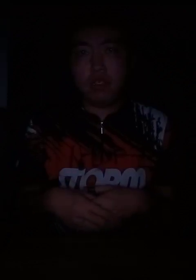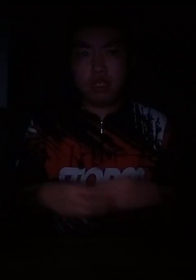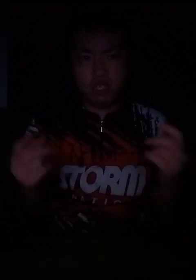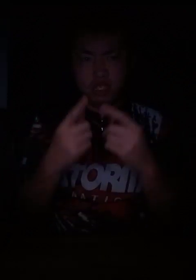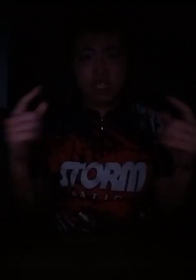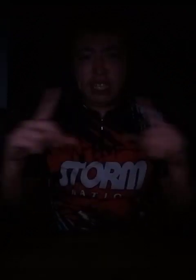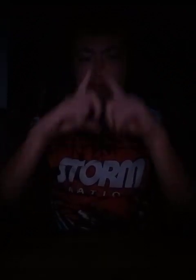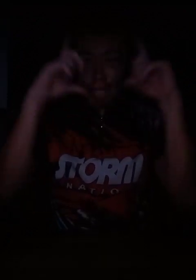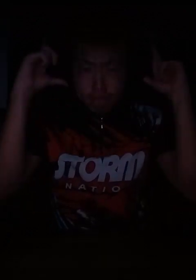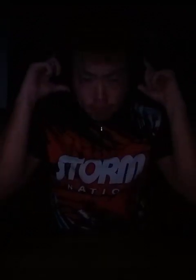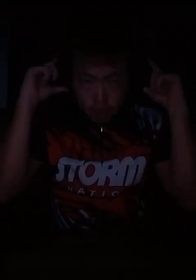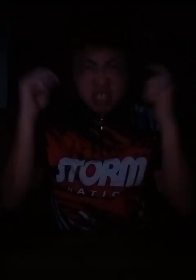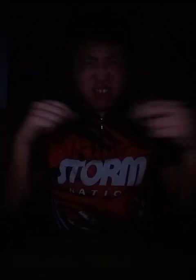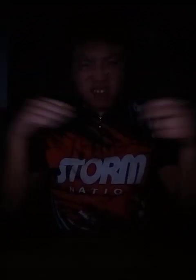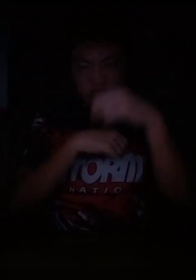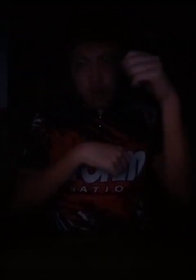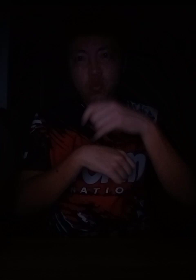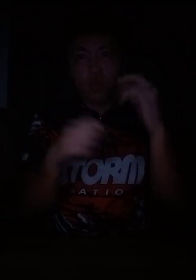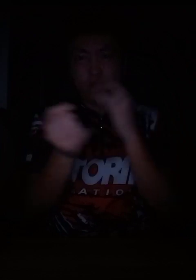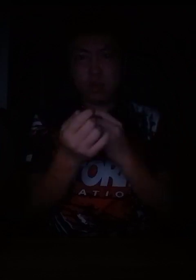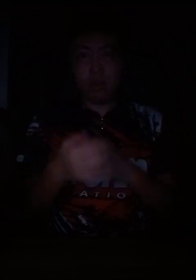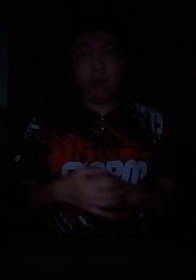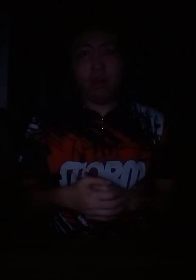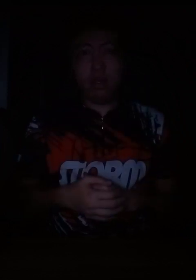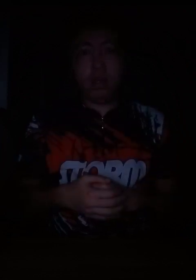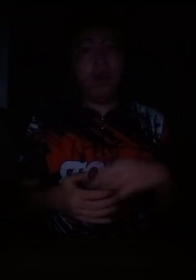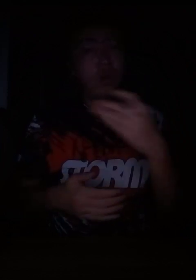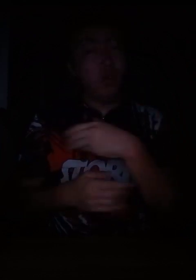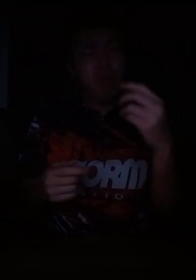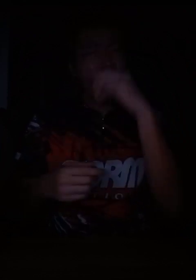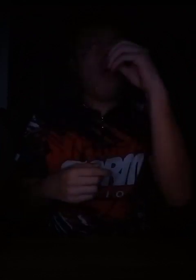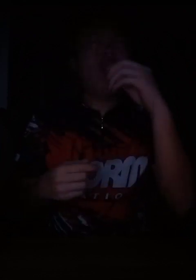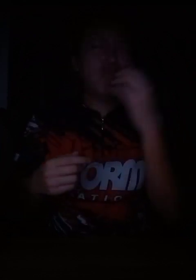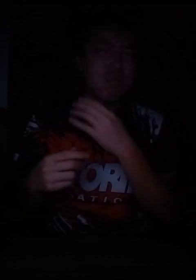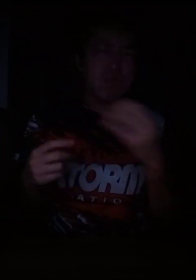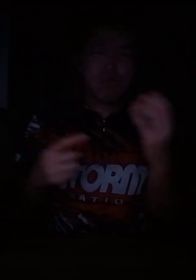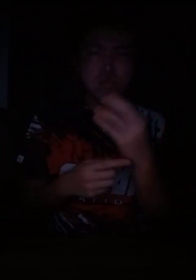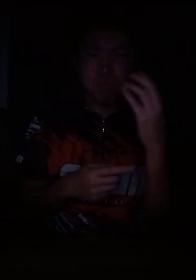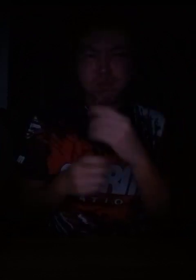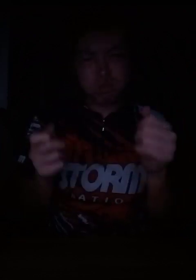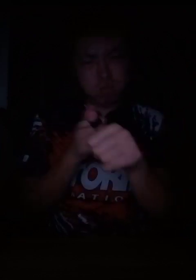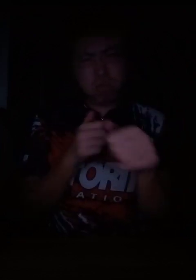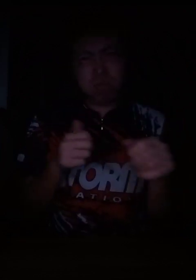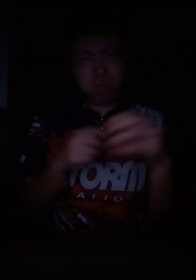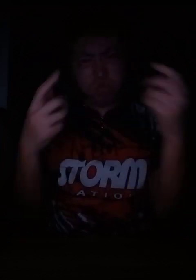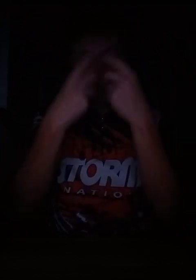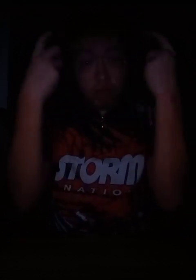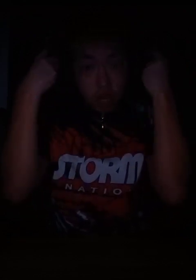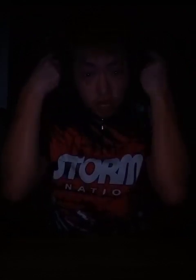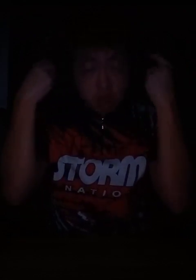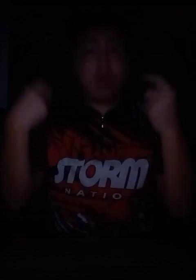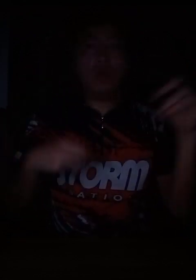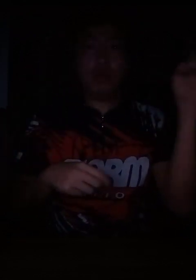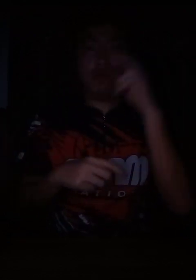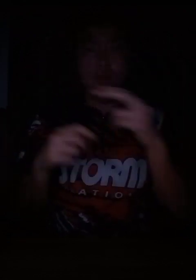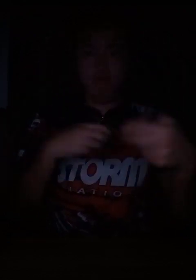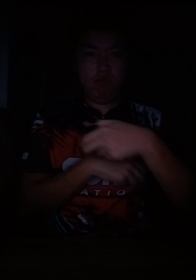대중교통에서 마스크 시비 사건이 끊이지 않습니다. 술에 취한 30대 여성 승객이 마스크 착용을 요구하는 버스 기사를